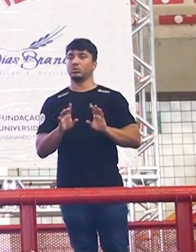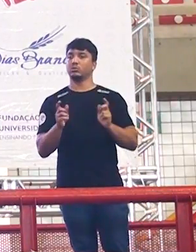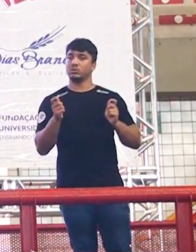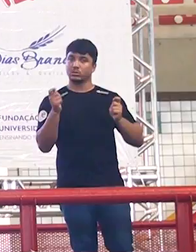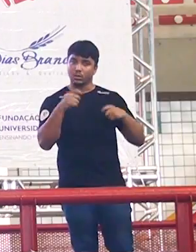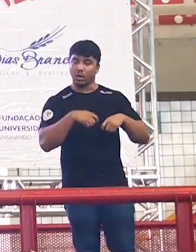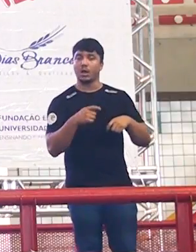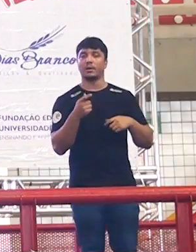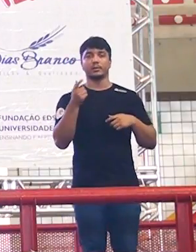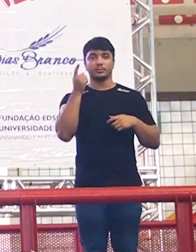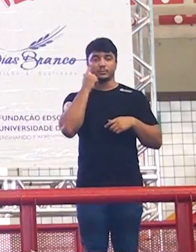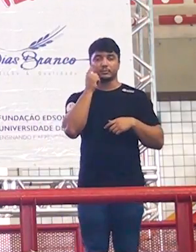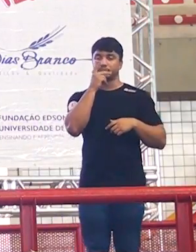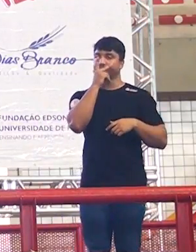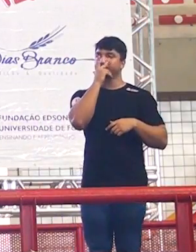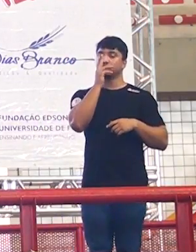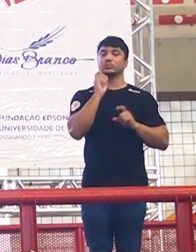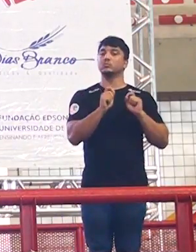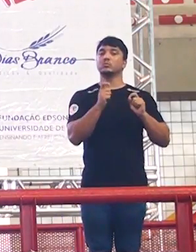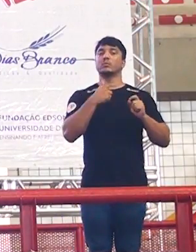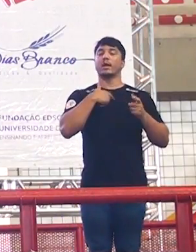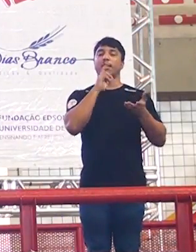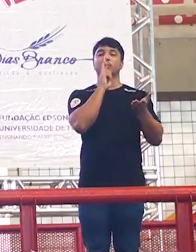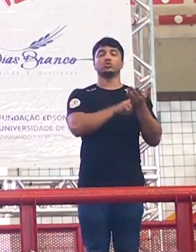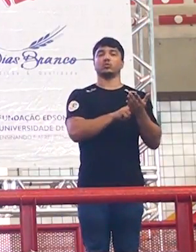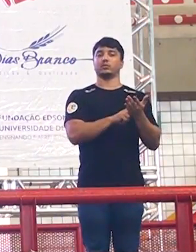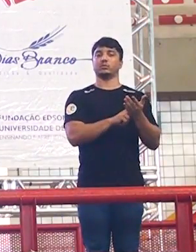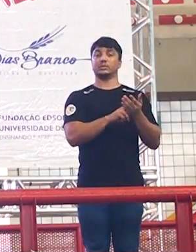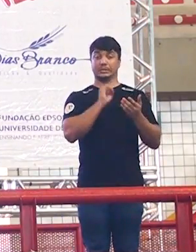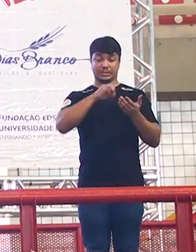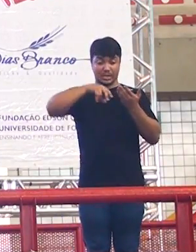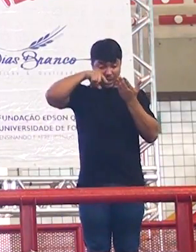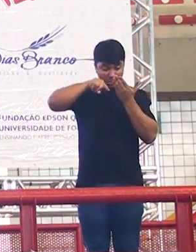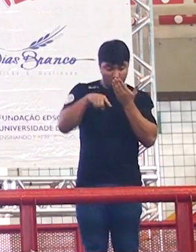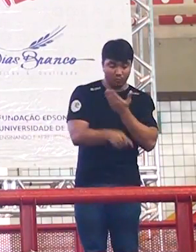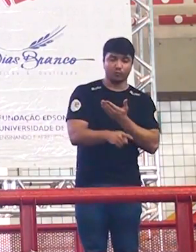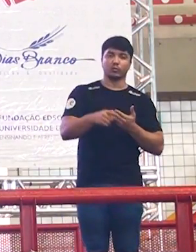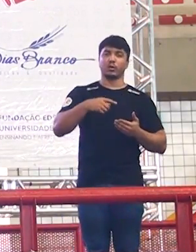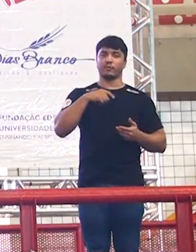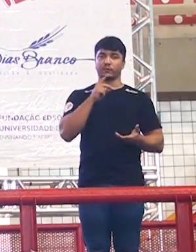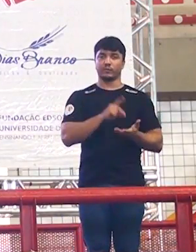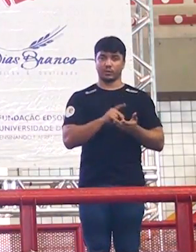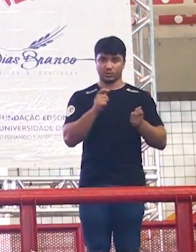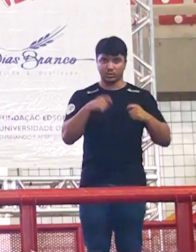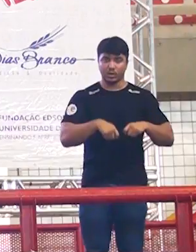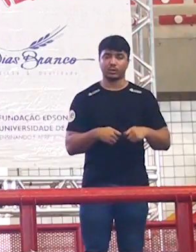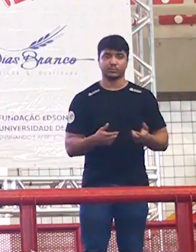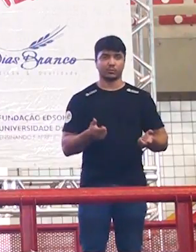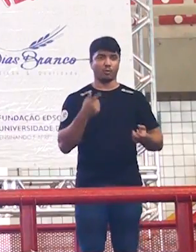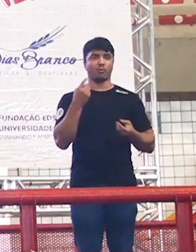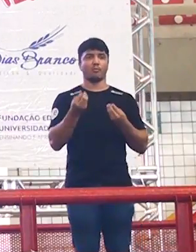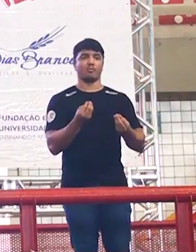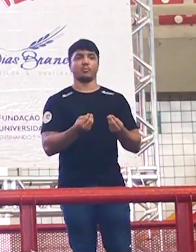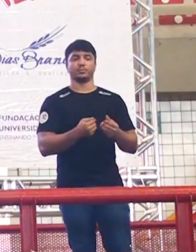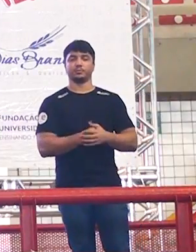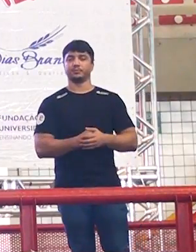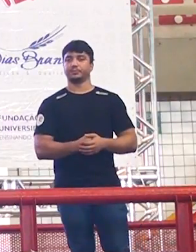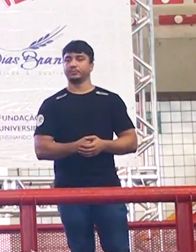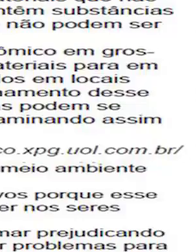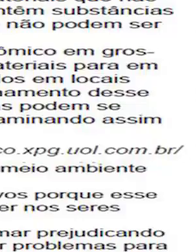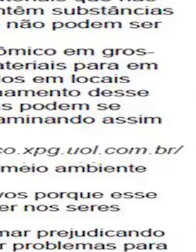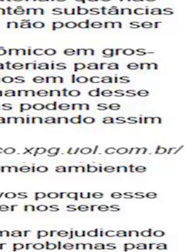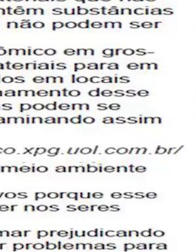para resolver muita coisa. Imagina quando você lê com mais profundidade. Pessoal, veja o seu rendimento.